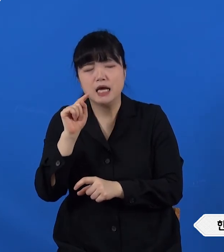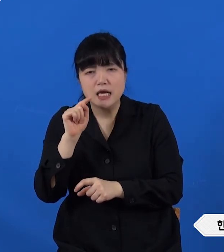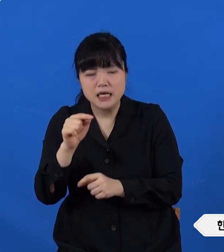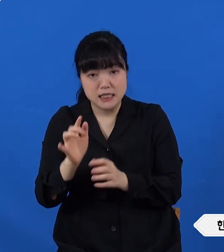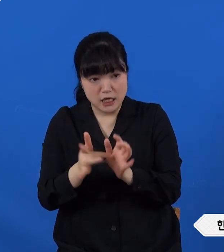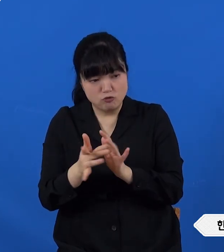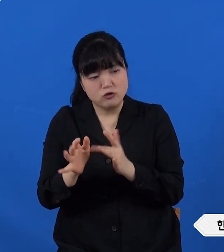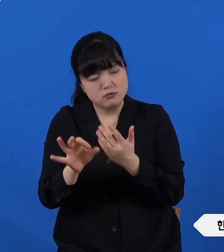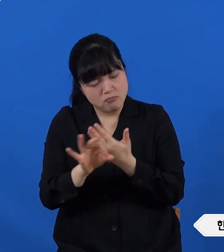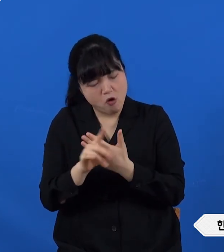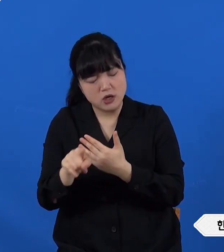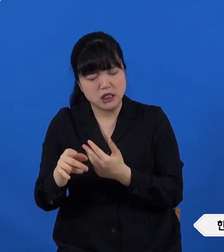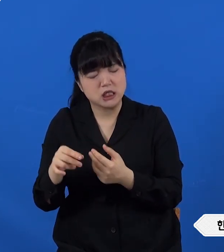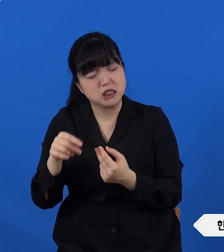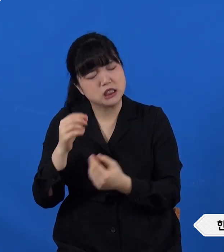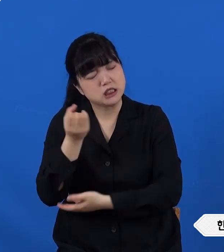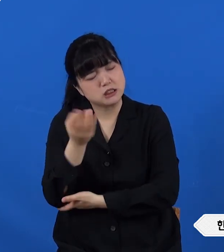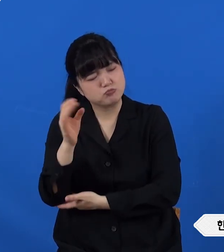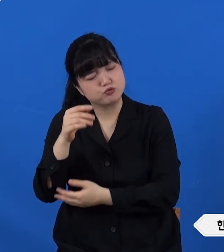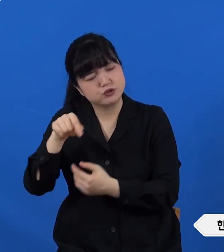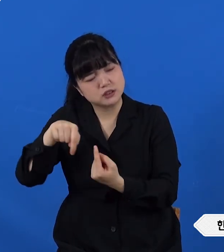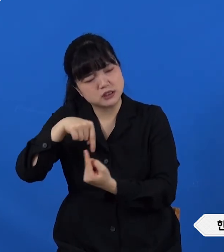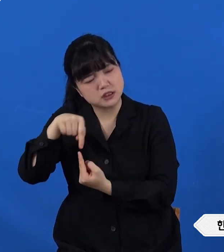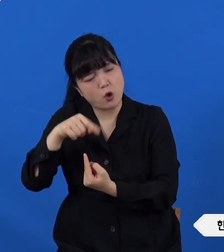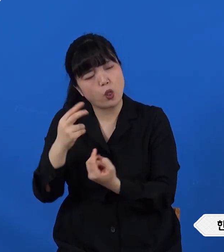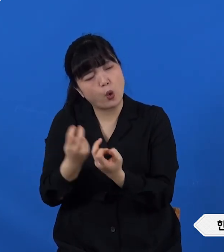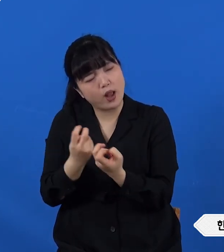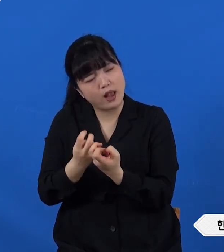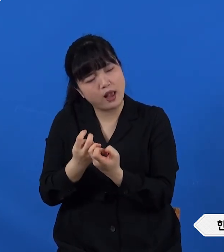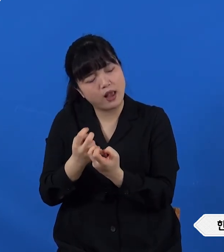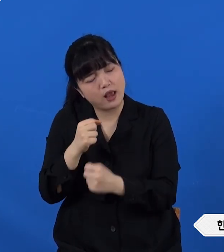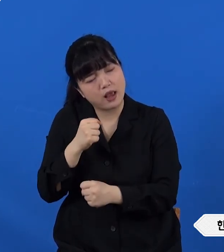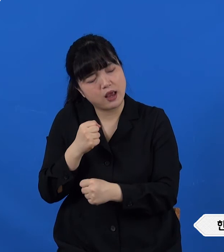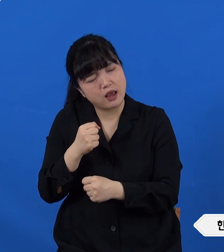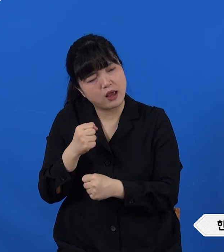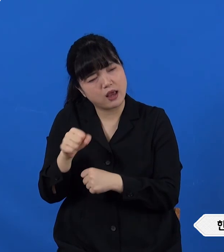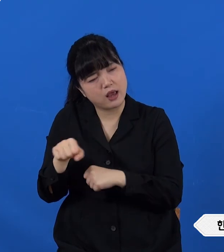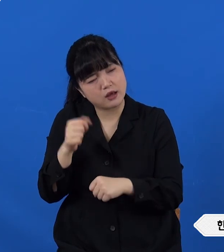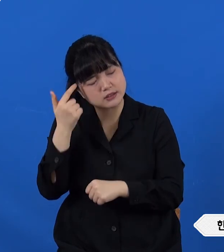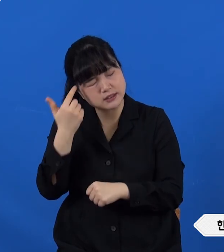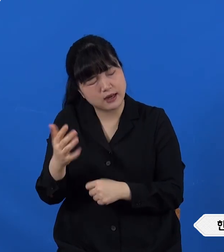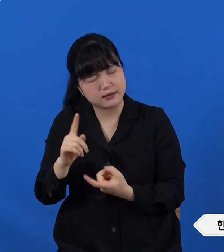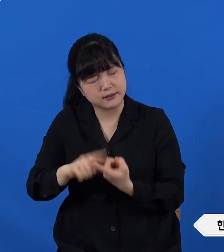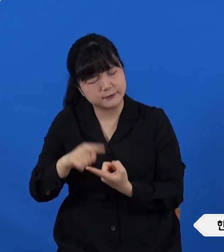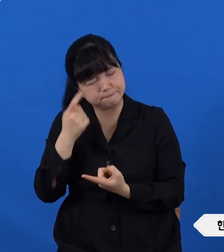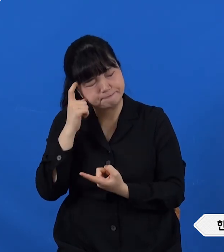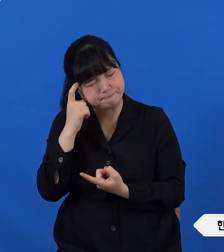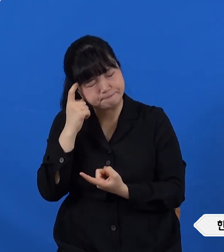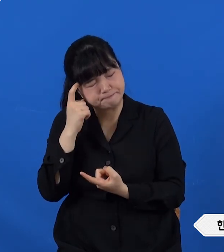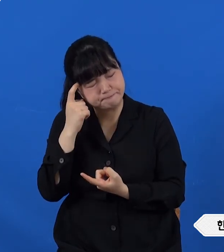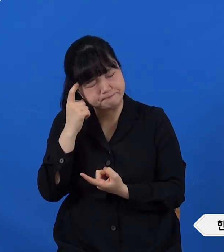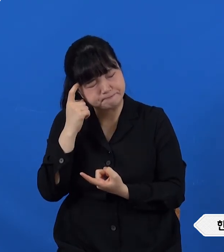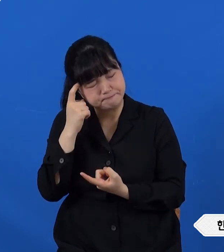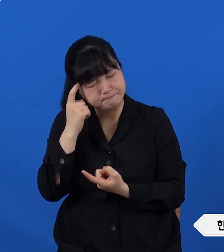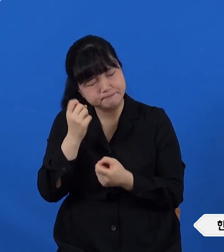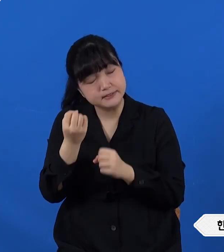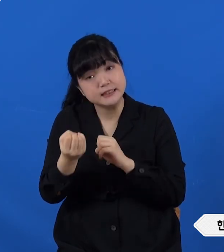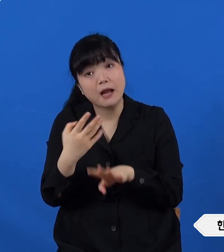예수님이라면 이 신문사를 어떻게 경영을 하셨을까? 그것을 생각하게 되었습니다.